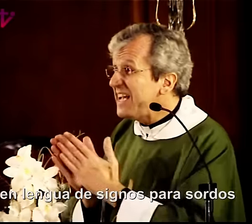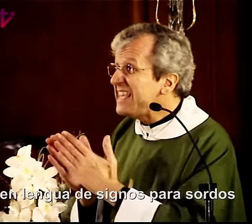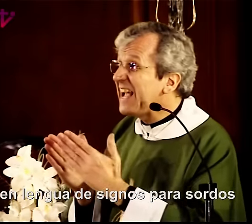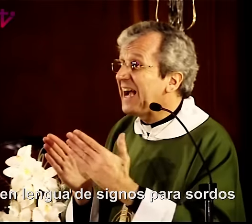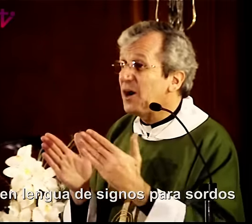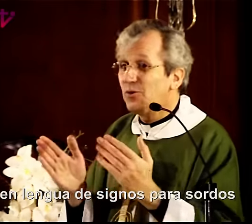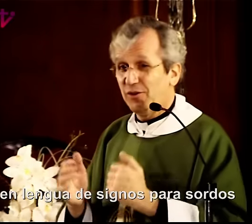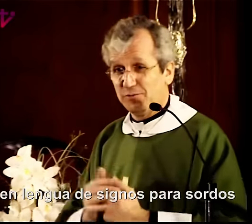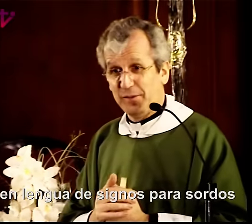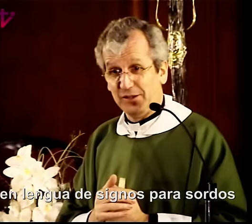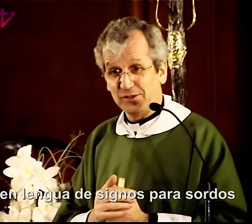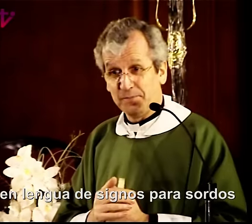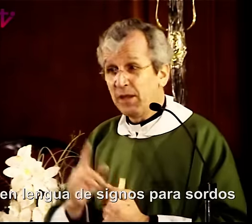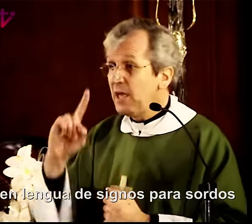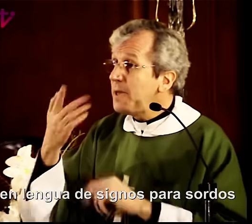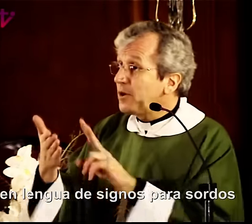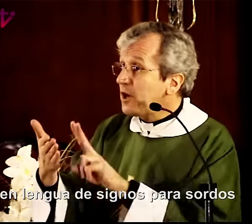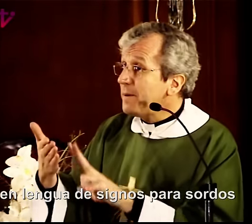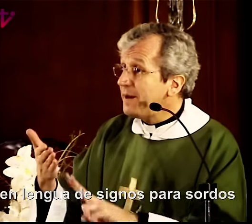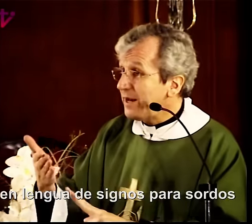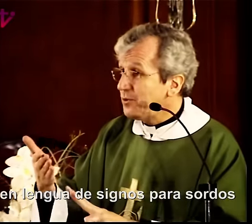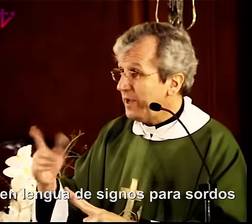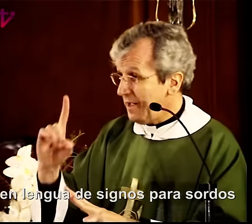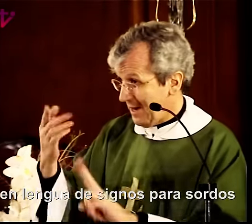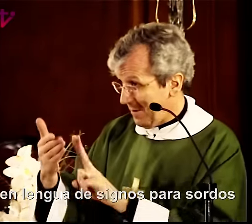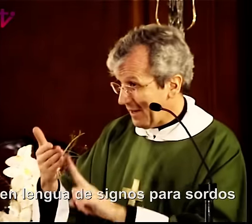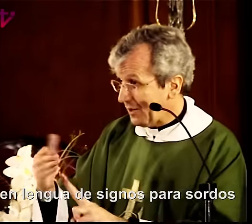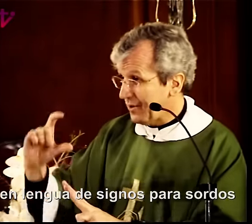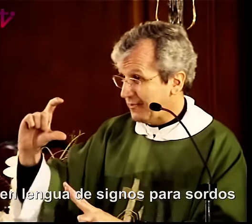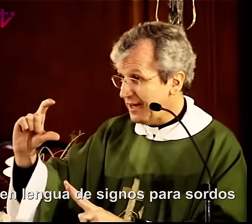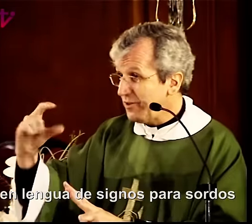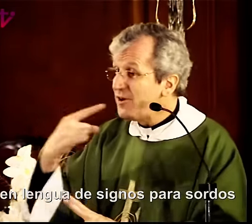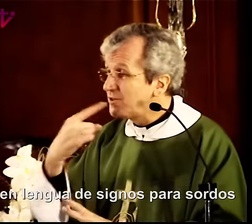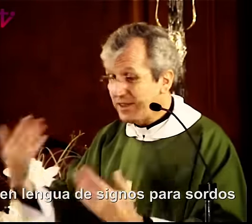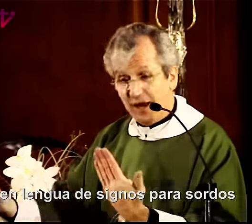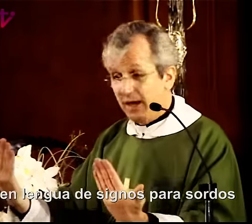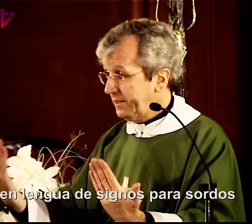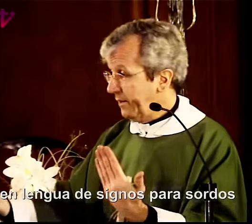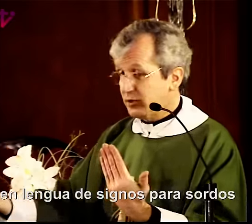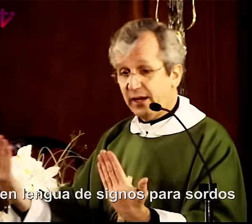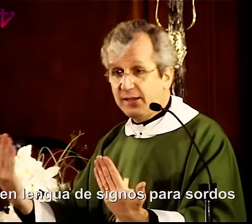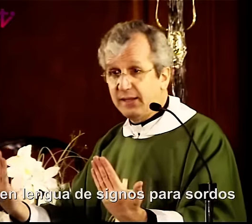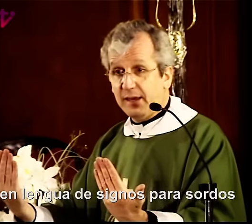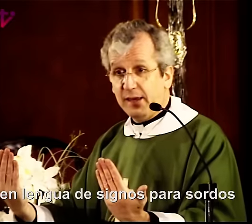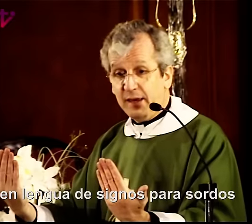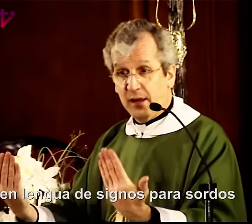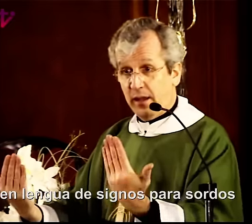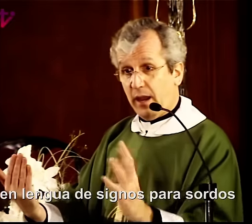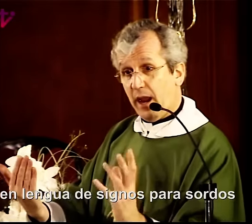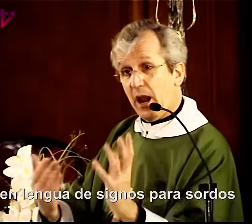en cada uno de los momentos. Y por eso la primera lectura que hemos leído, nos decía, tenemos delante el